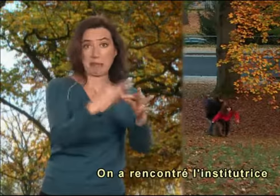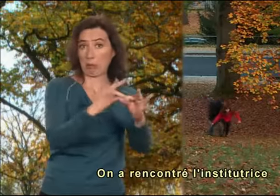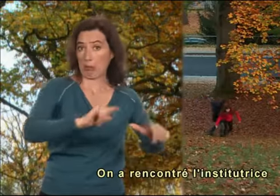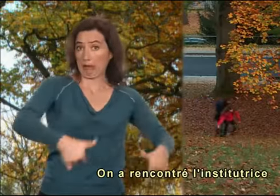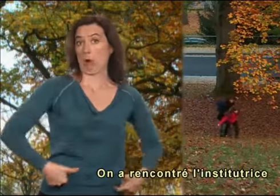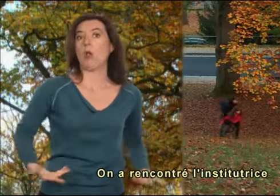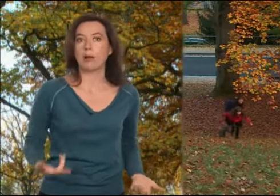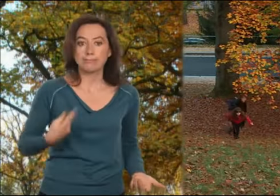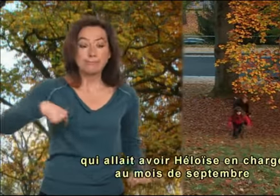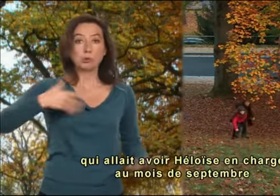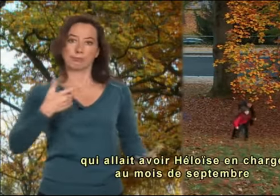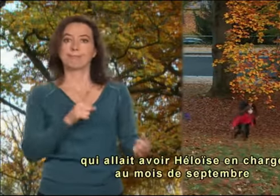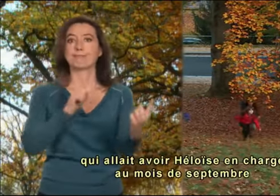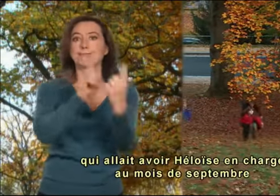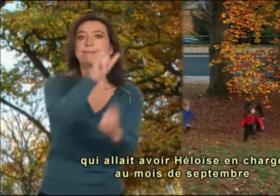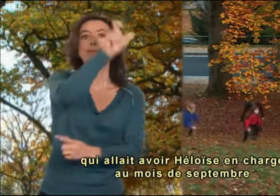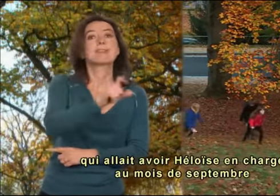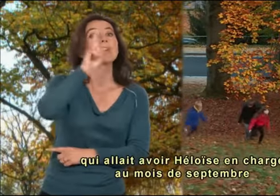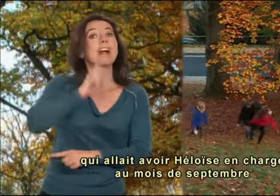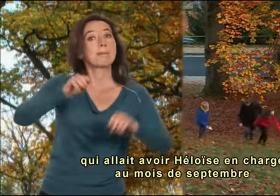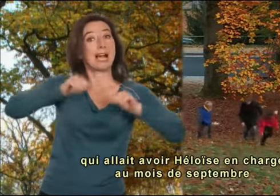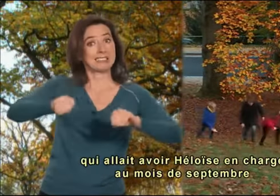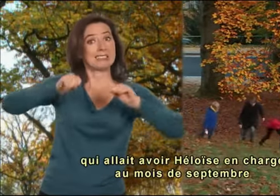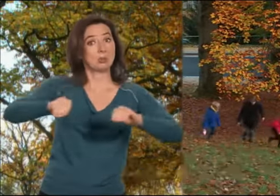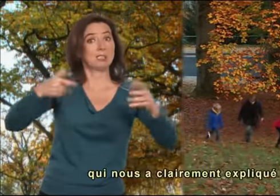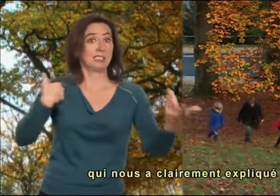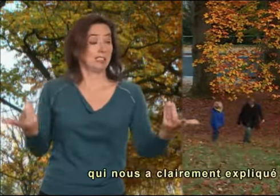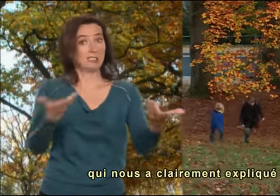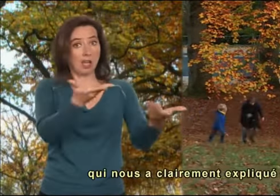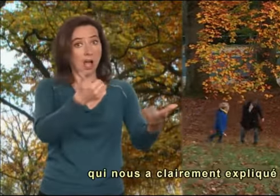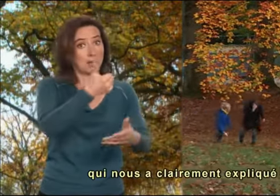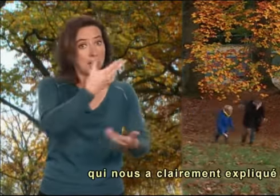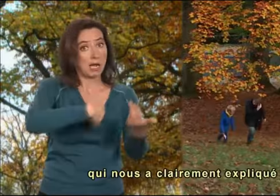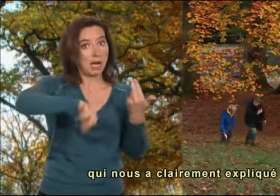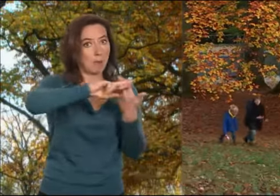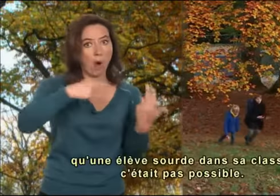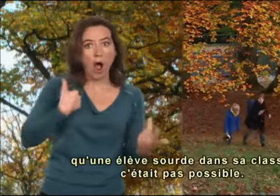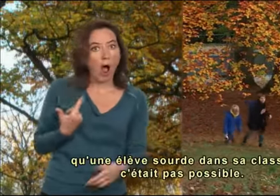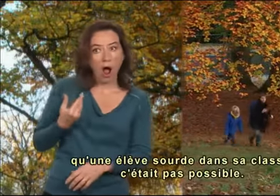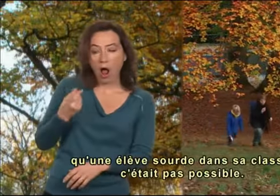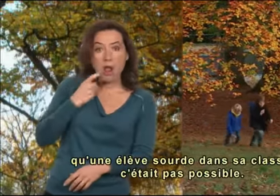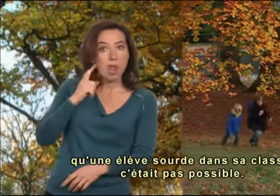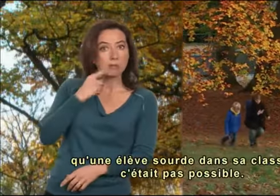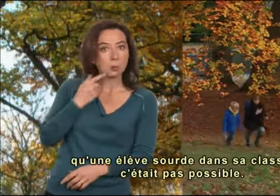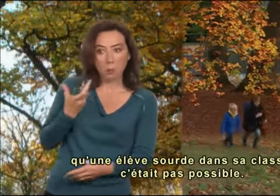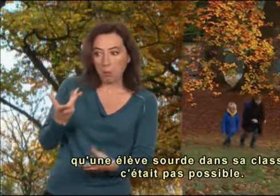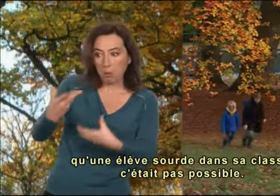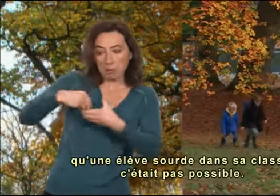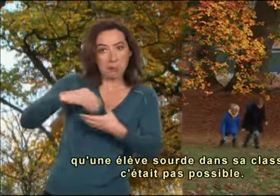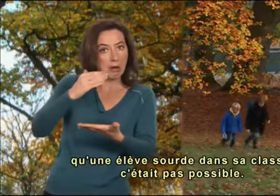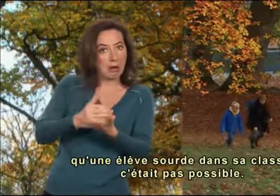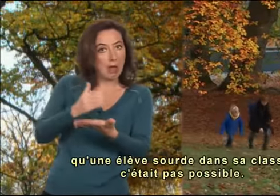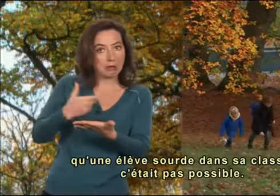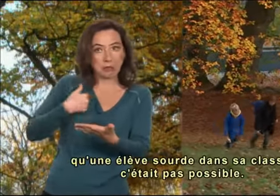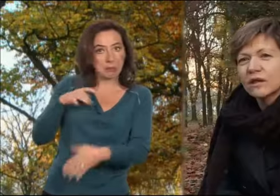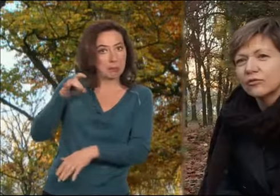amenés à rencontrer l'institutrice qui allait avoir Héloïse en charge au mois de septembre. Et elle, tout de suite, nous a clairement exprimé qu'avoir une élève sourde dans sa classe, c'était pour elle juste